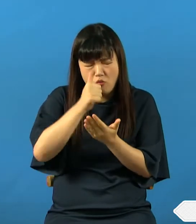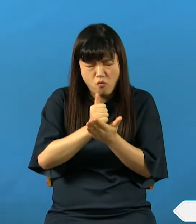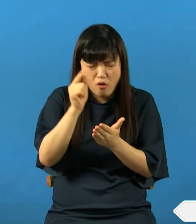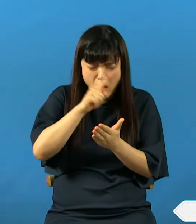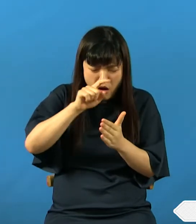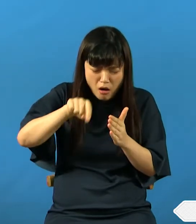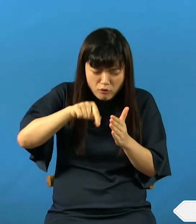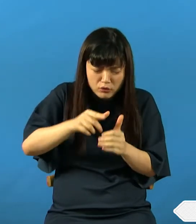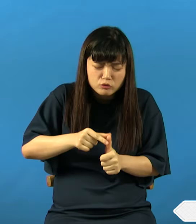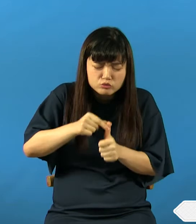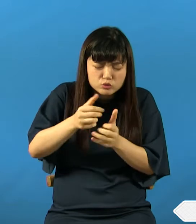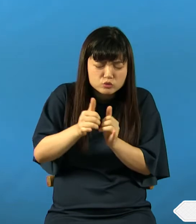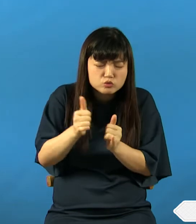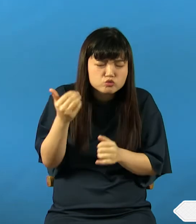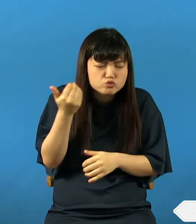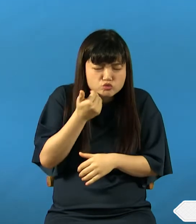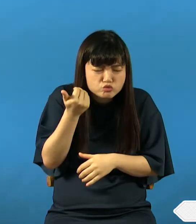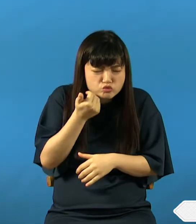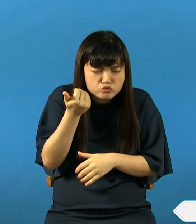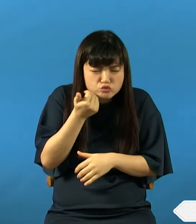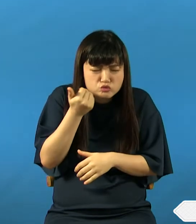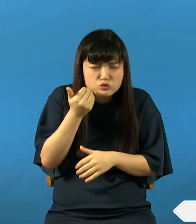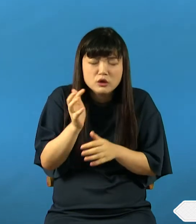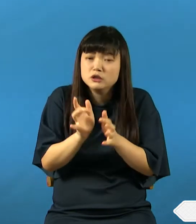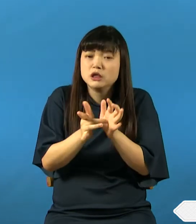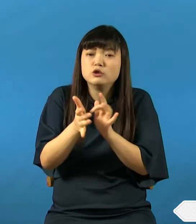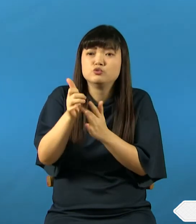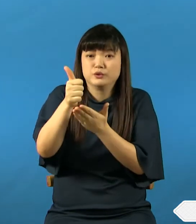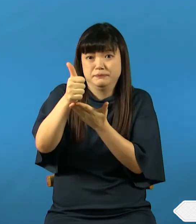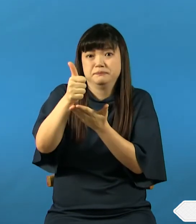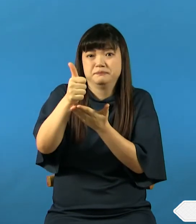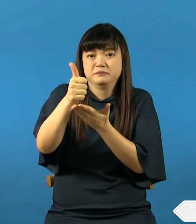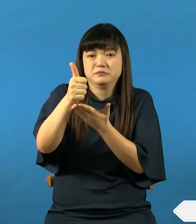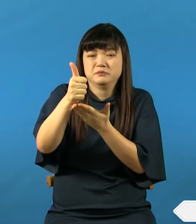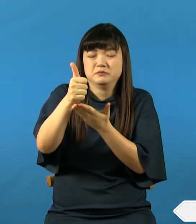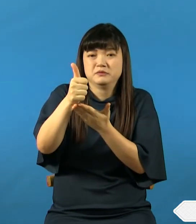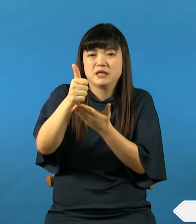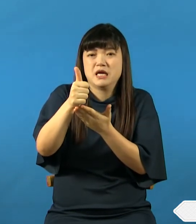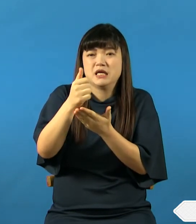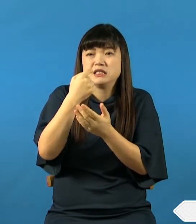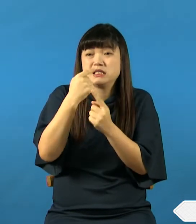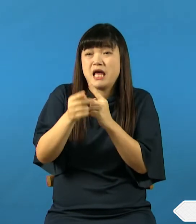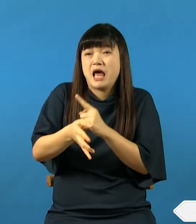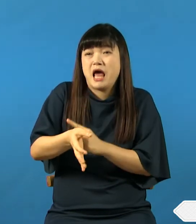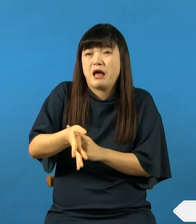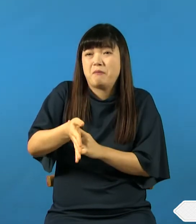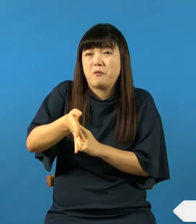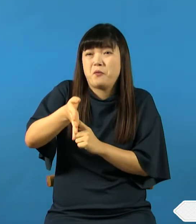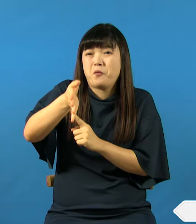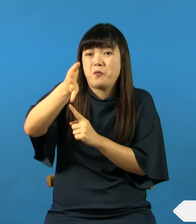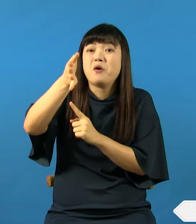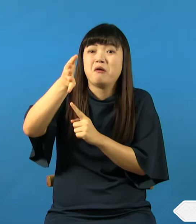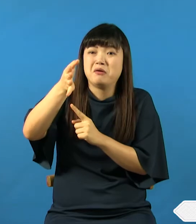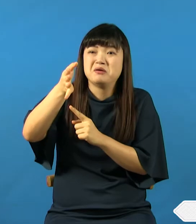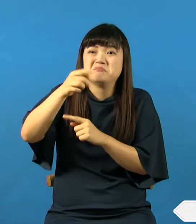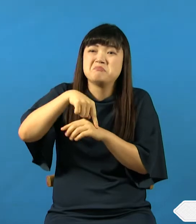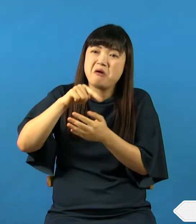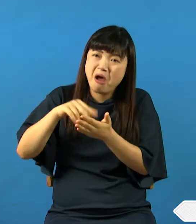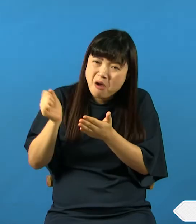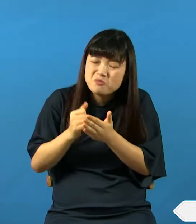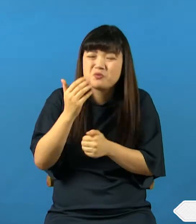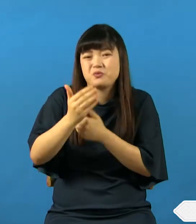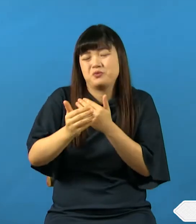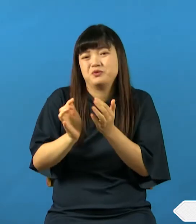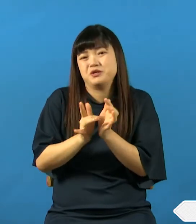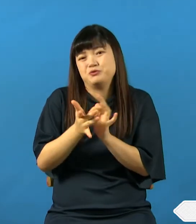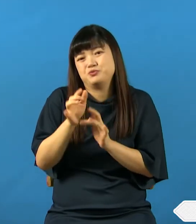나를 죄악 가운데서 건져줄 수 있는 유일한 분, 예수님께로 두 손 들고 항복하면서 나아가게